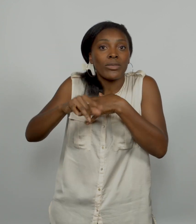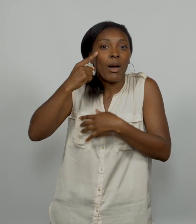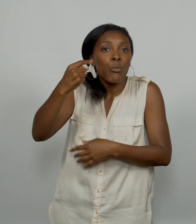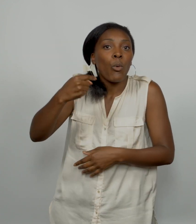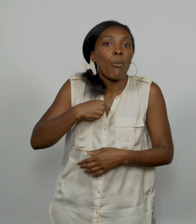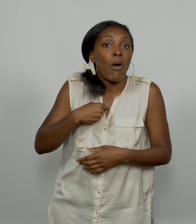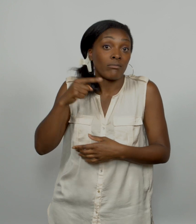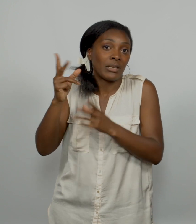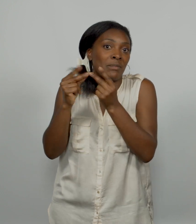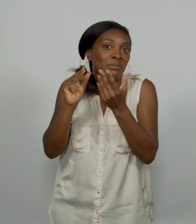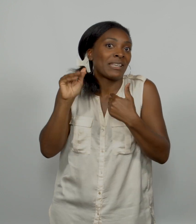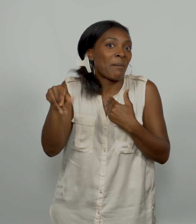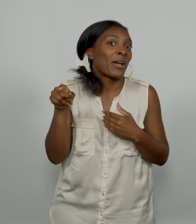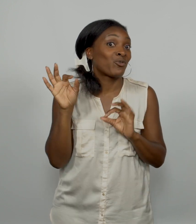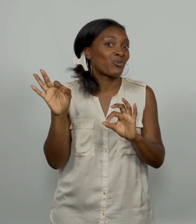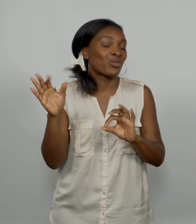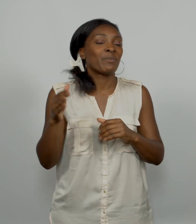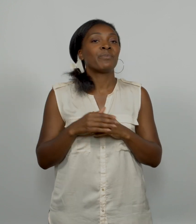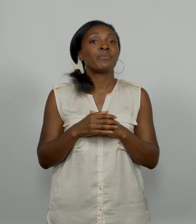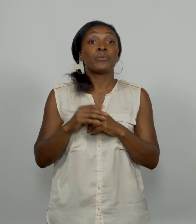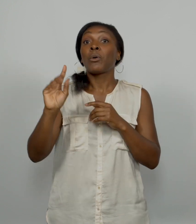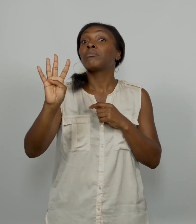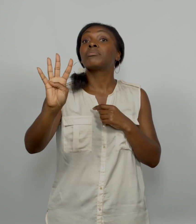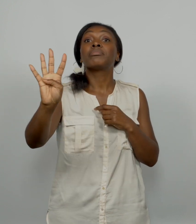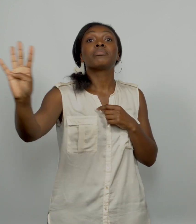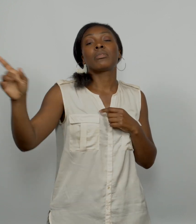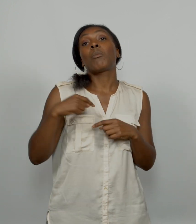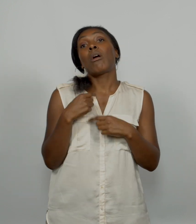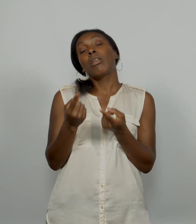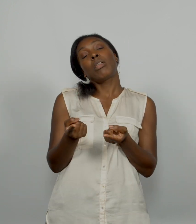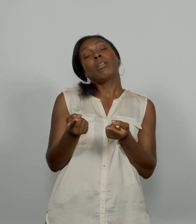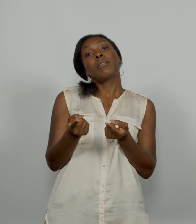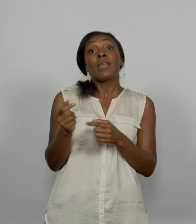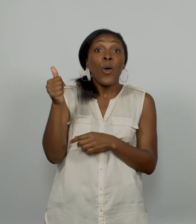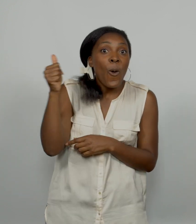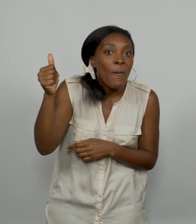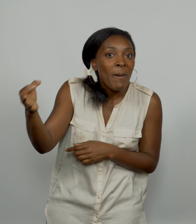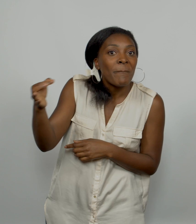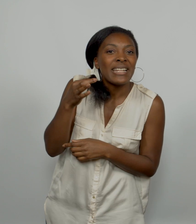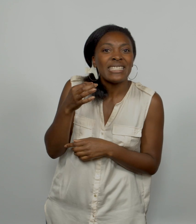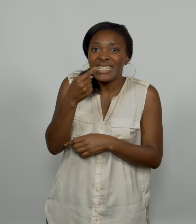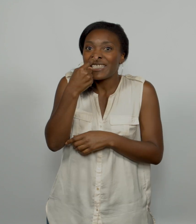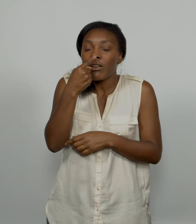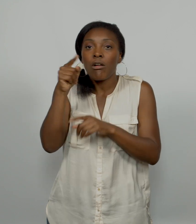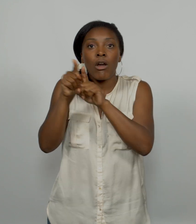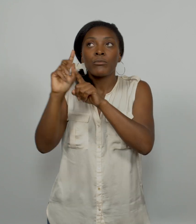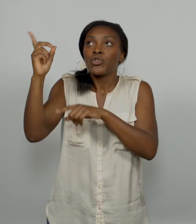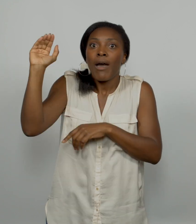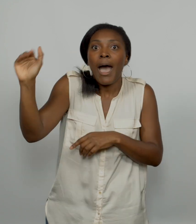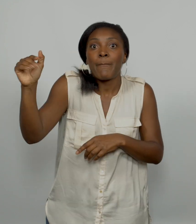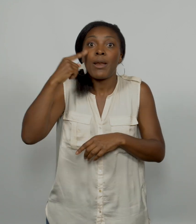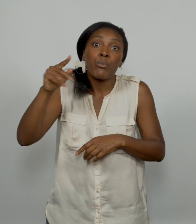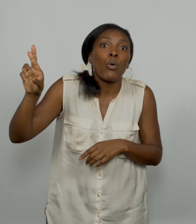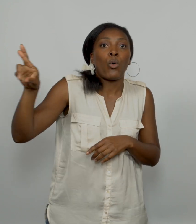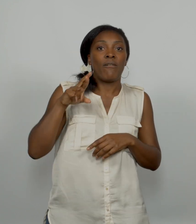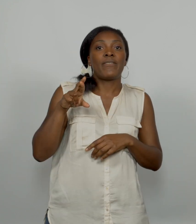ou de comprendre ce qu'ils voulaient me dire. Ils sont partis, mais au fond de leur cœur, c'est comme s'ils ont senti qu'ils